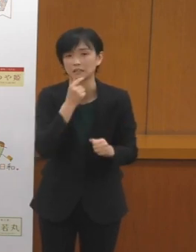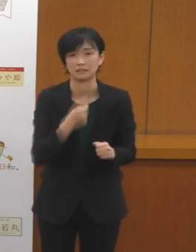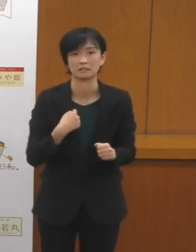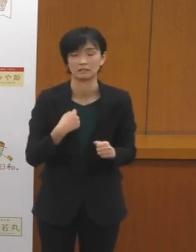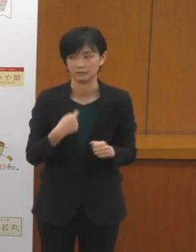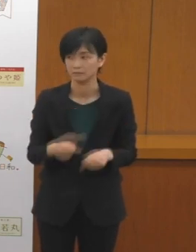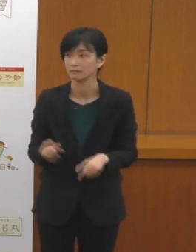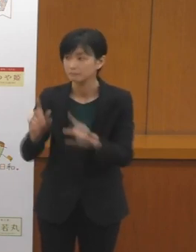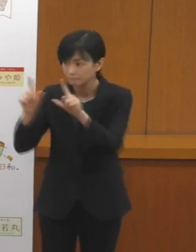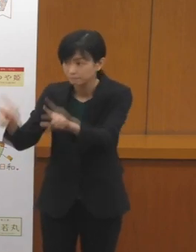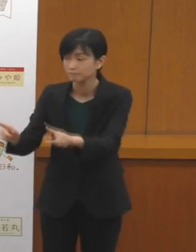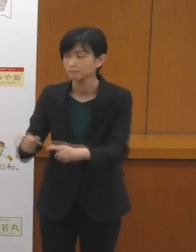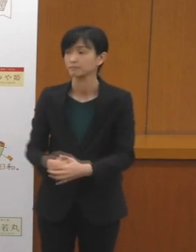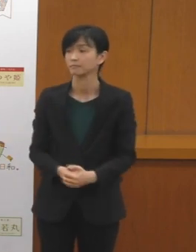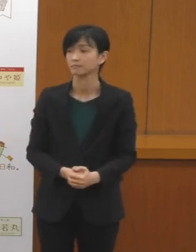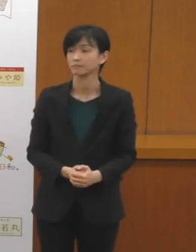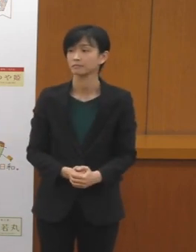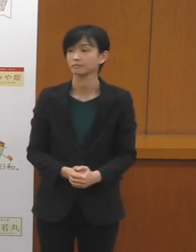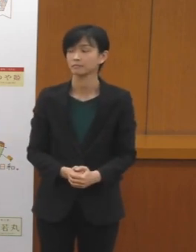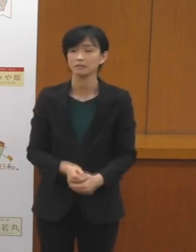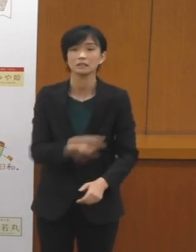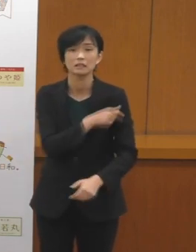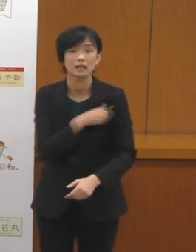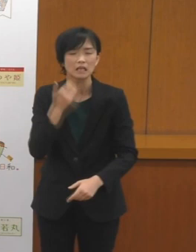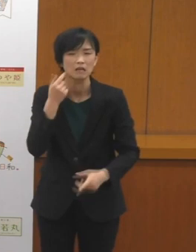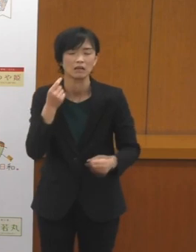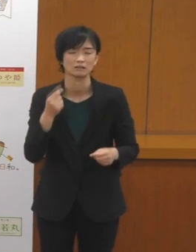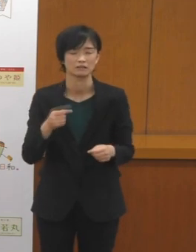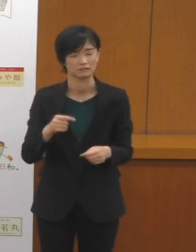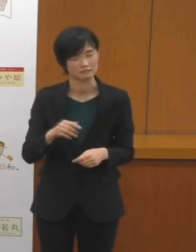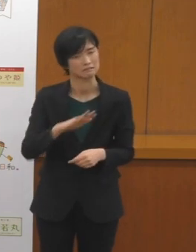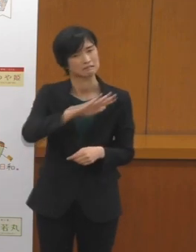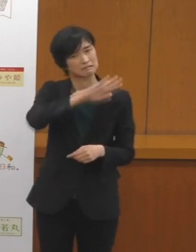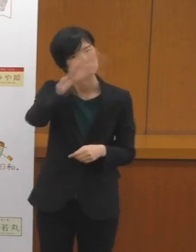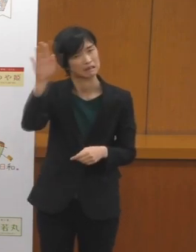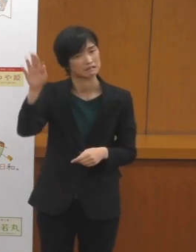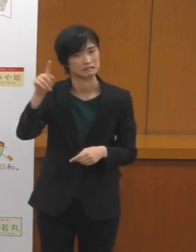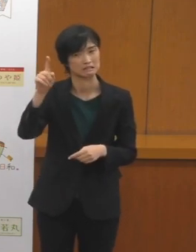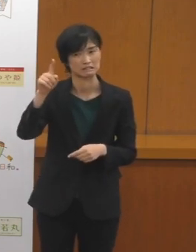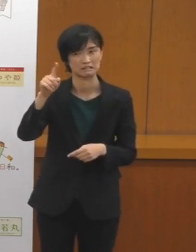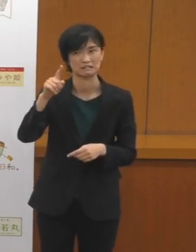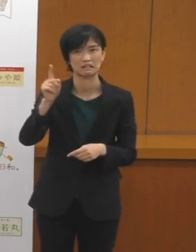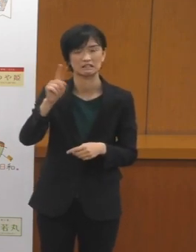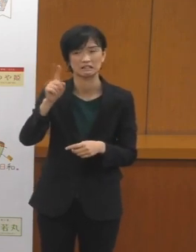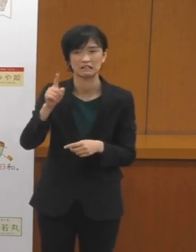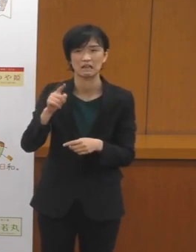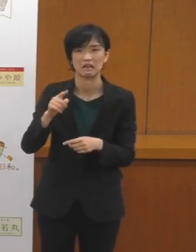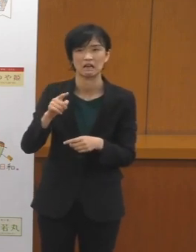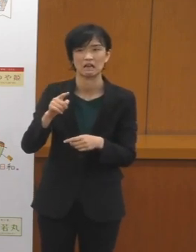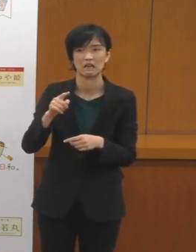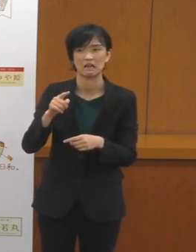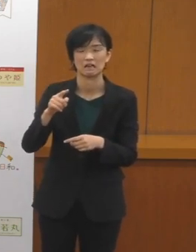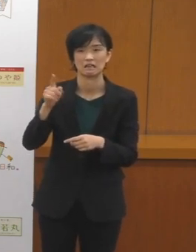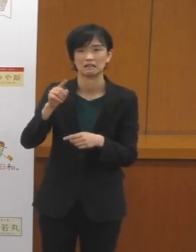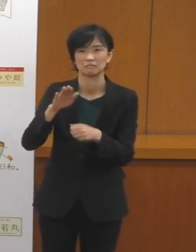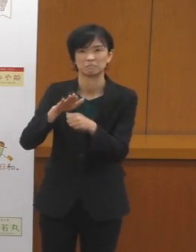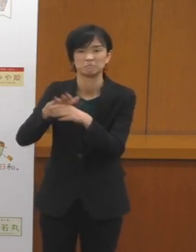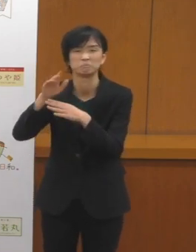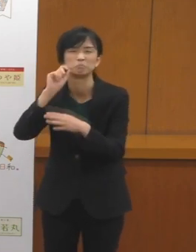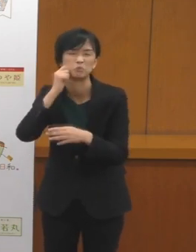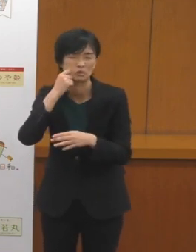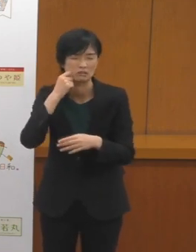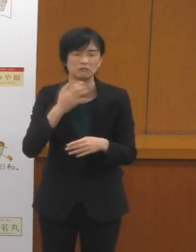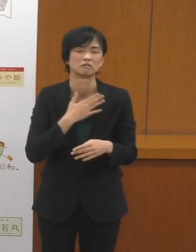おりますまあ希少なのでいかんとも知りたいところだと思うんですけど今年はやっぱり紅緒があって